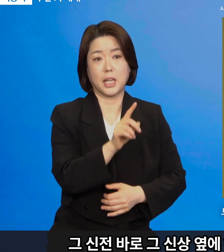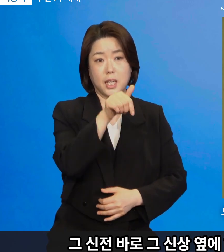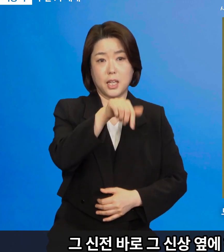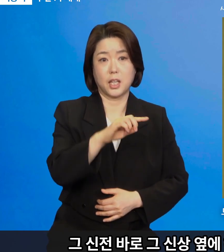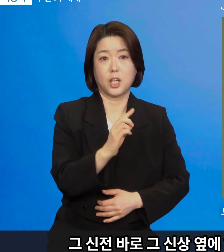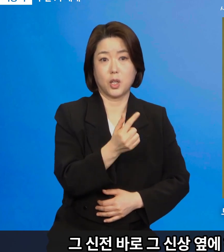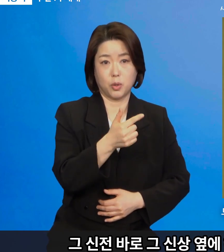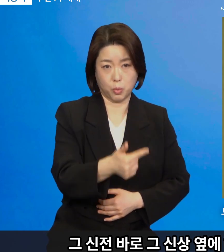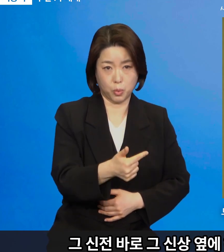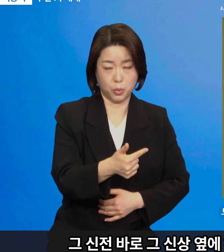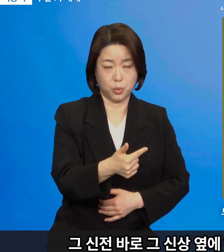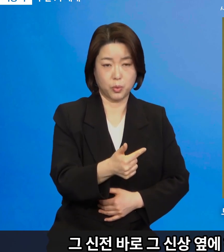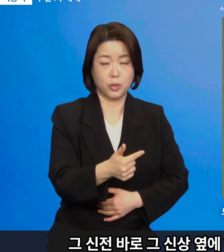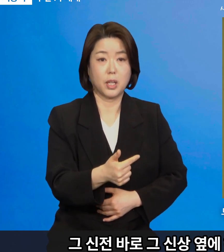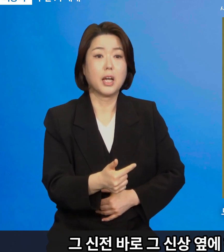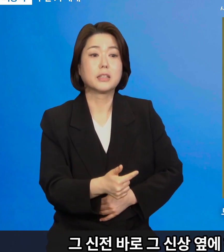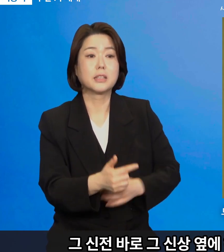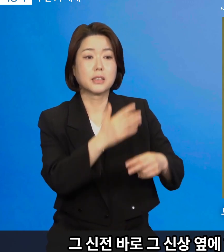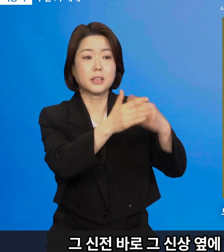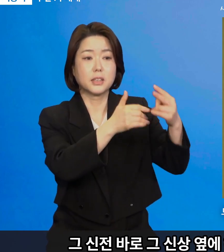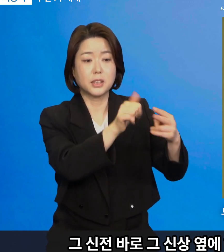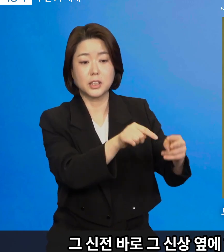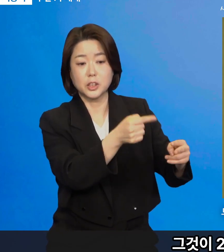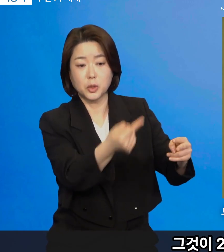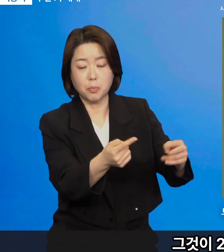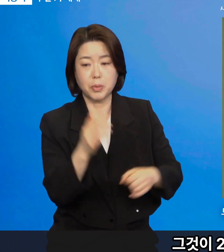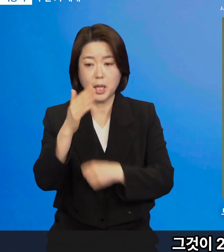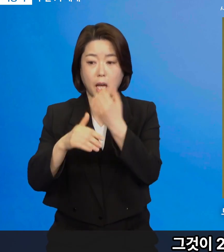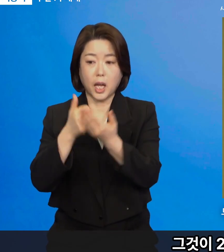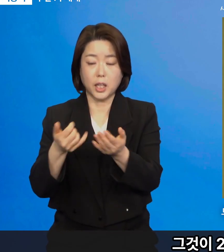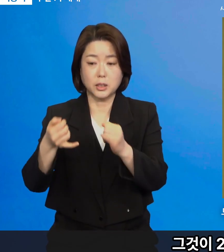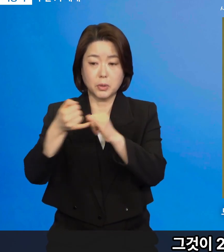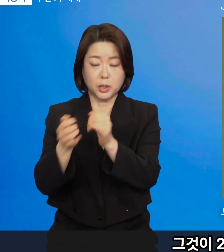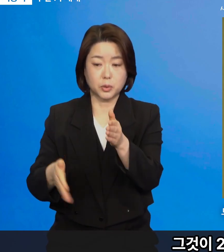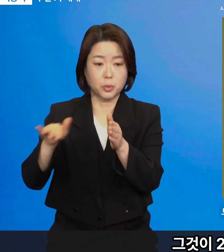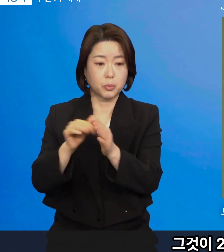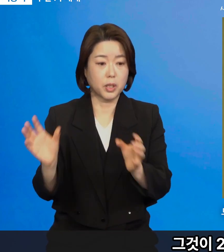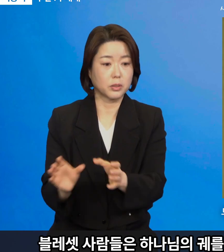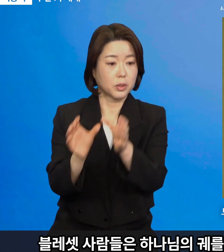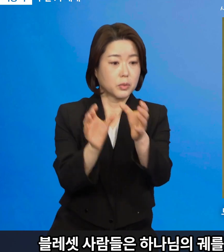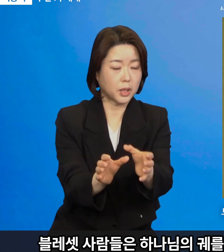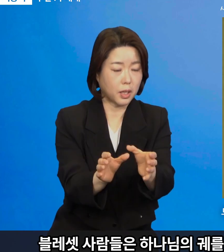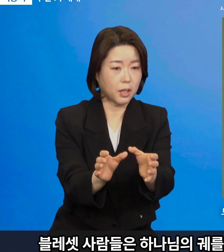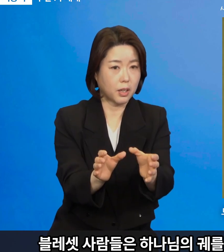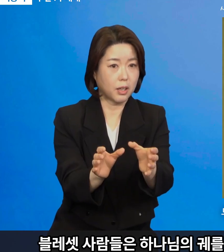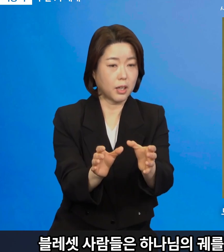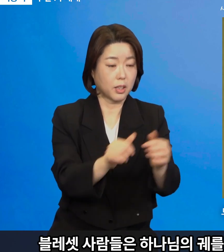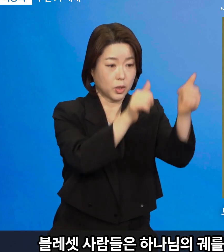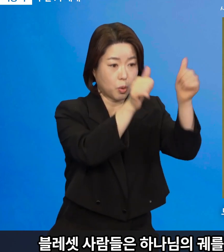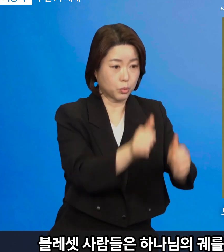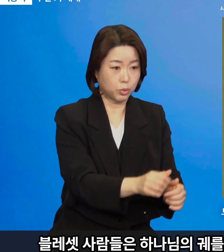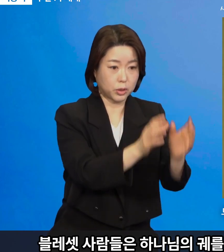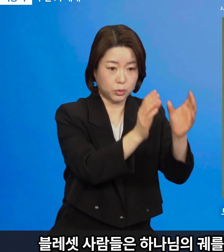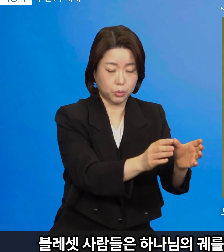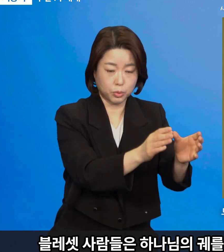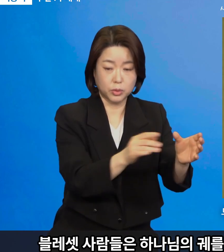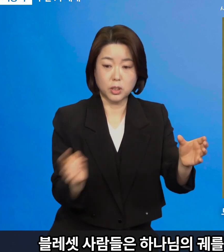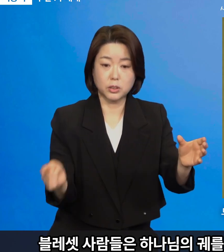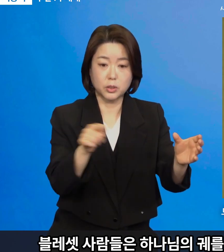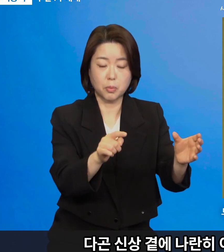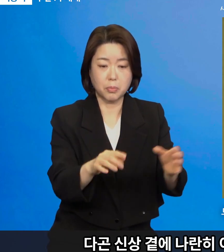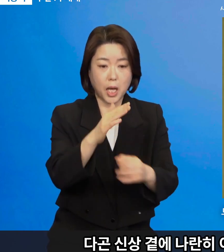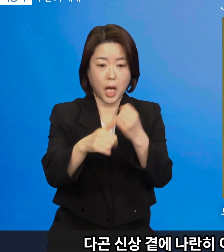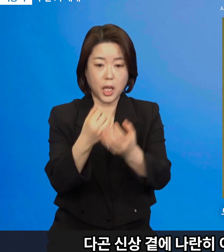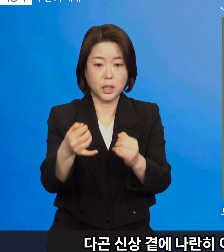바로 그 신상 옆에 하나님의 궤를 갖다 둡니다. 그것이 2절이에요. 블레셋 사람들은 하나님의 궤를 다곤 신전으로 가지고